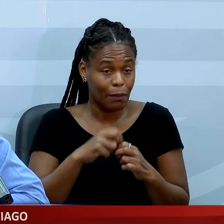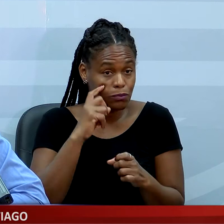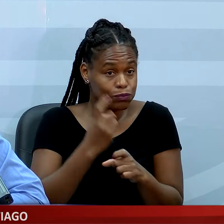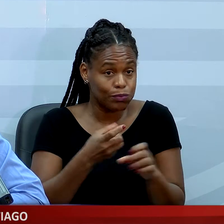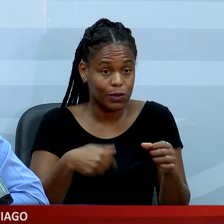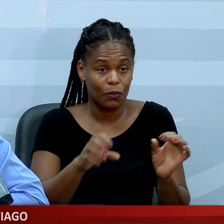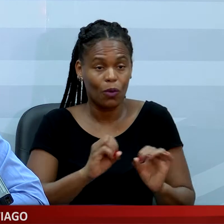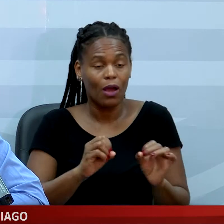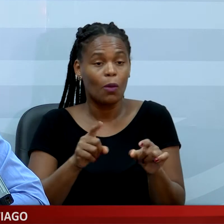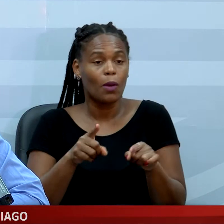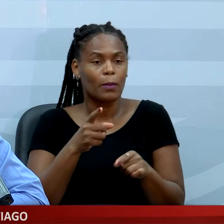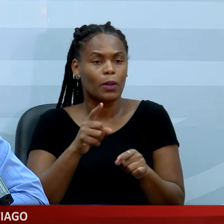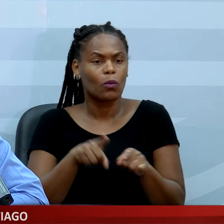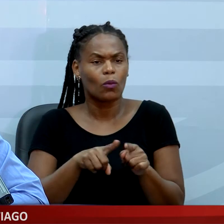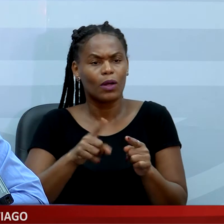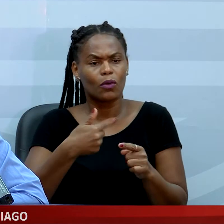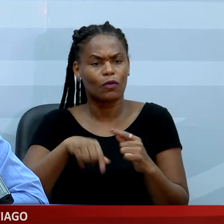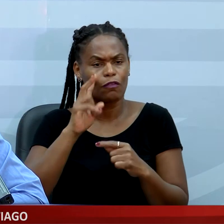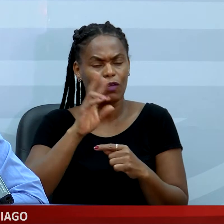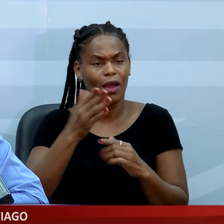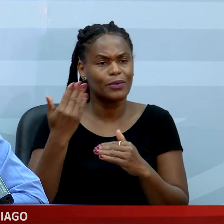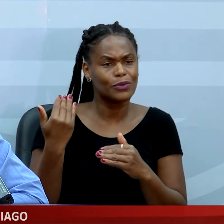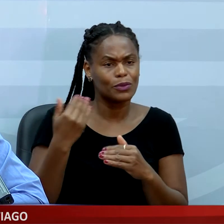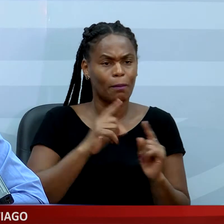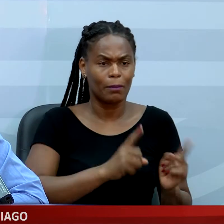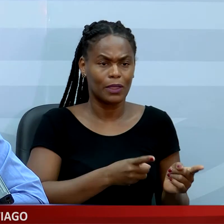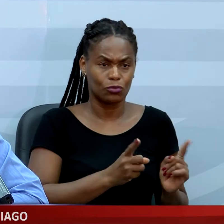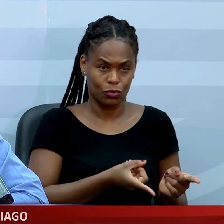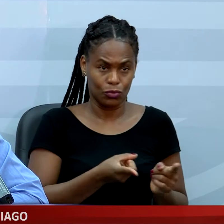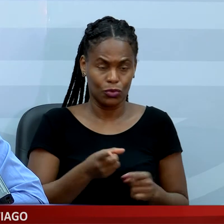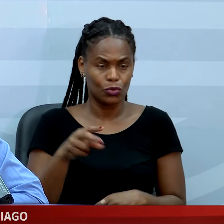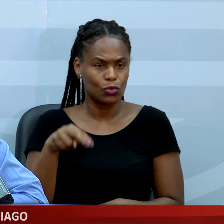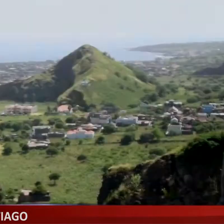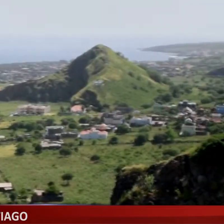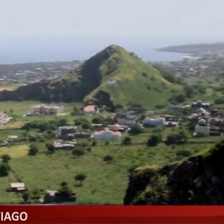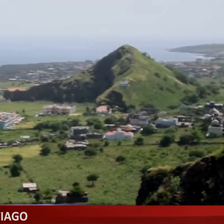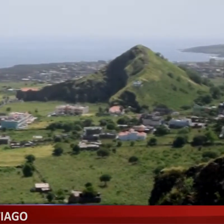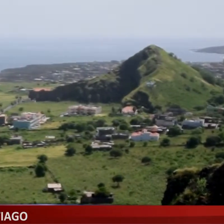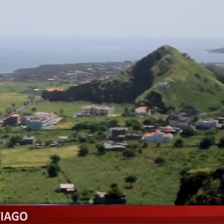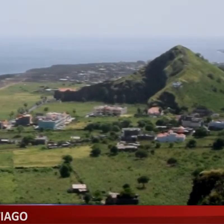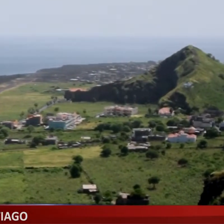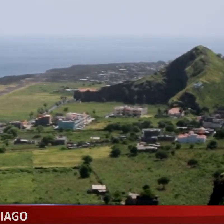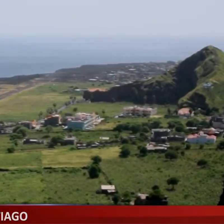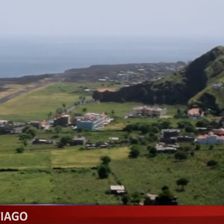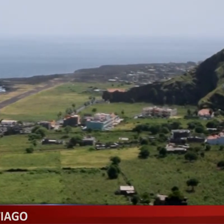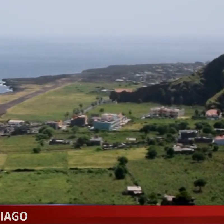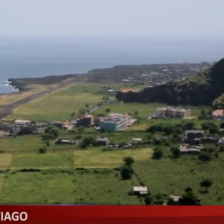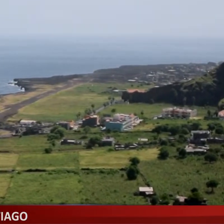nós verificamos entre março e junho deste ano é menor. Já foram